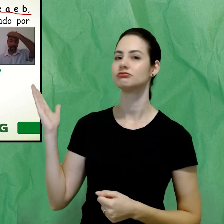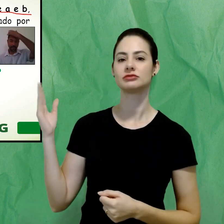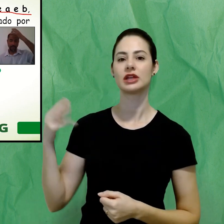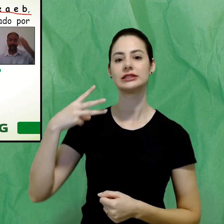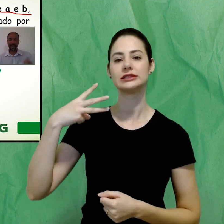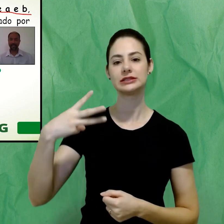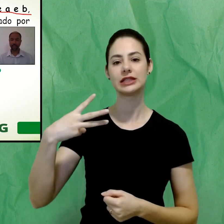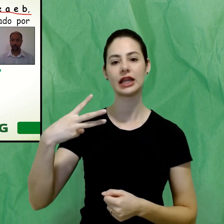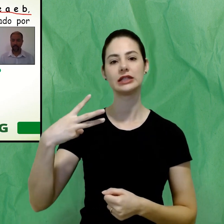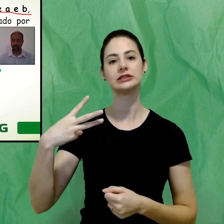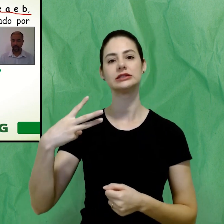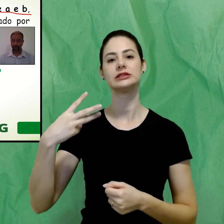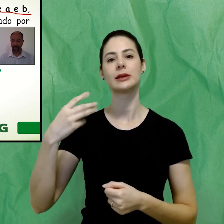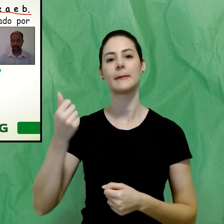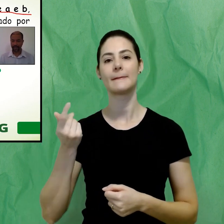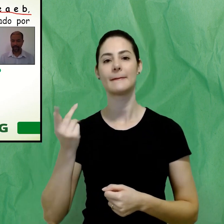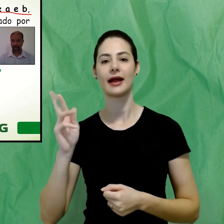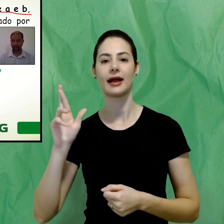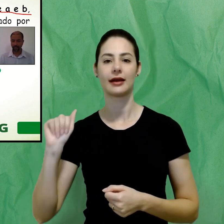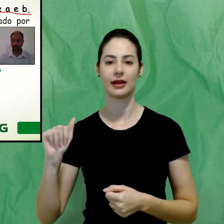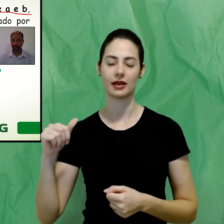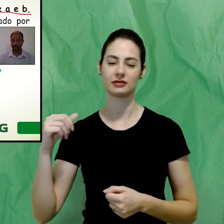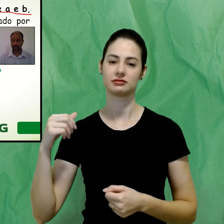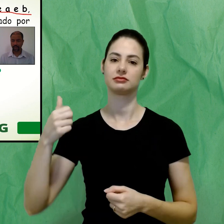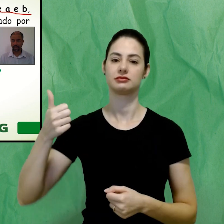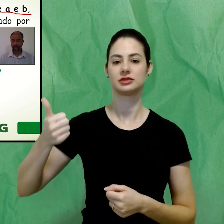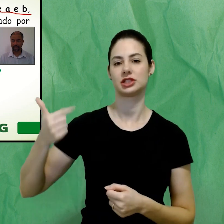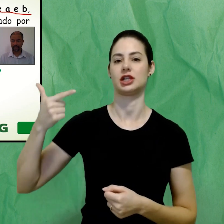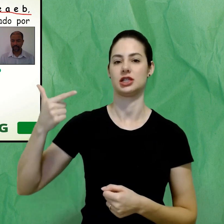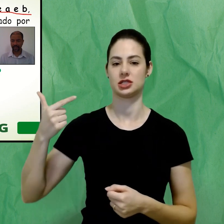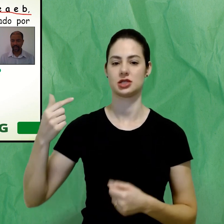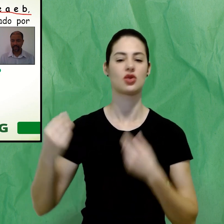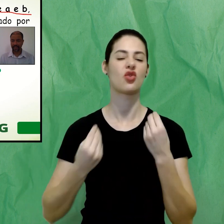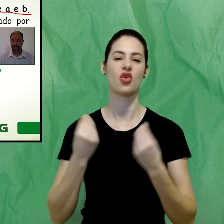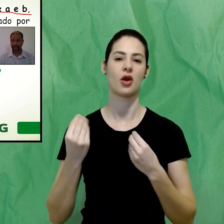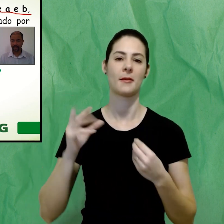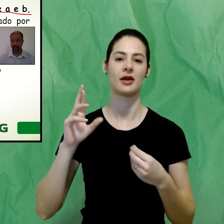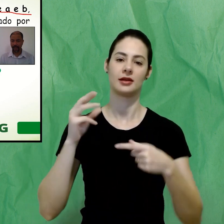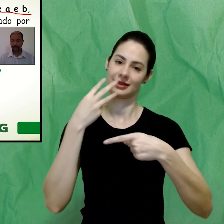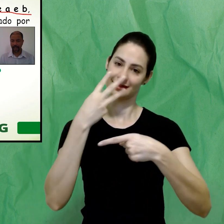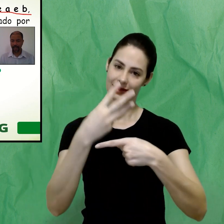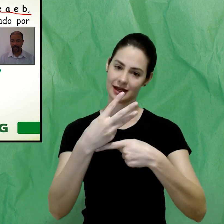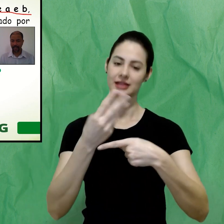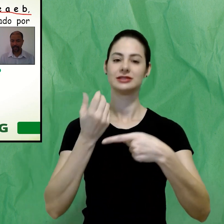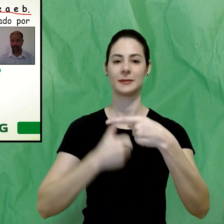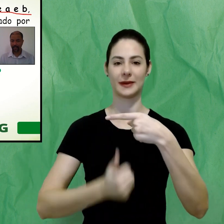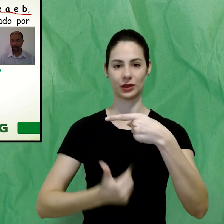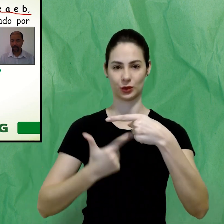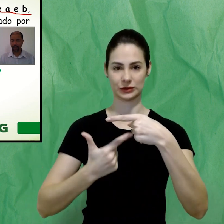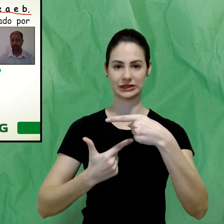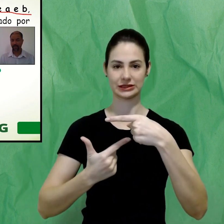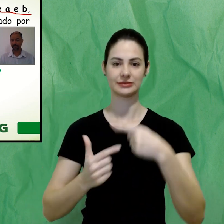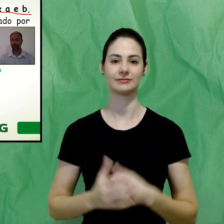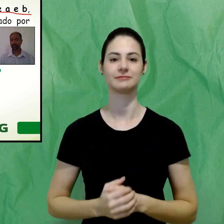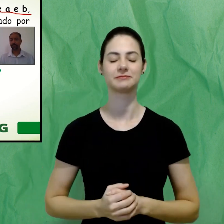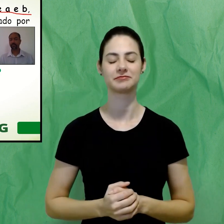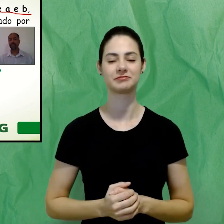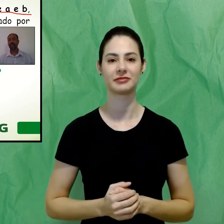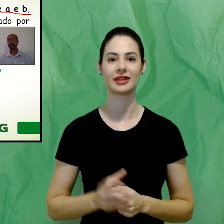3 para 12. Razão de 3 para